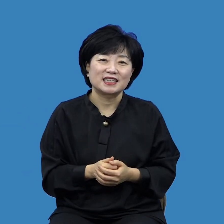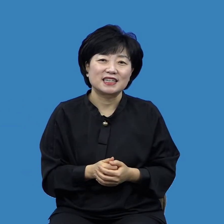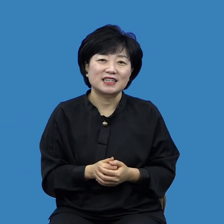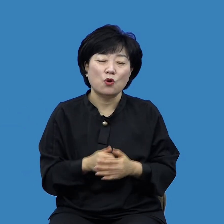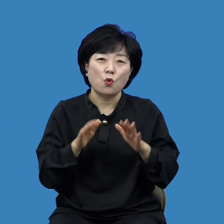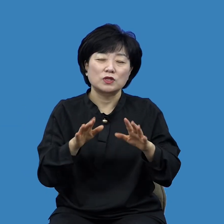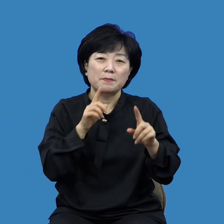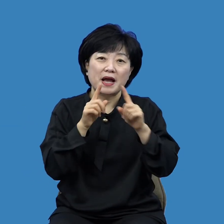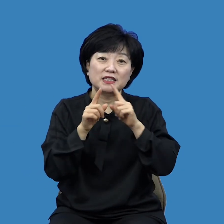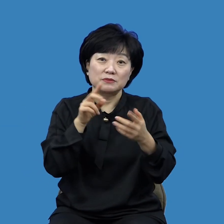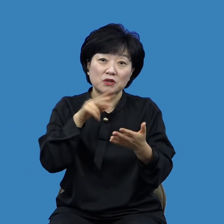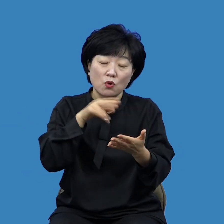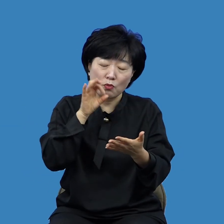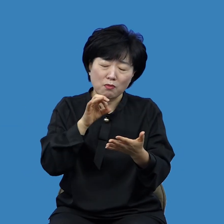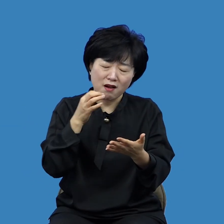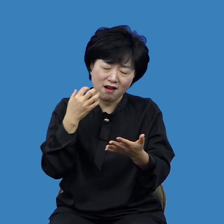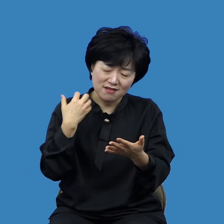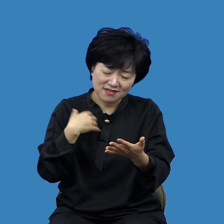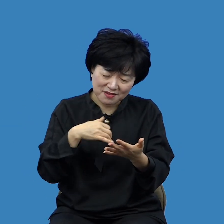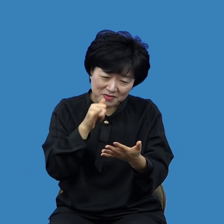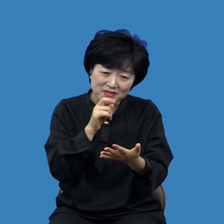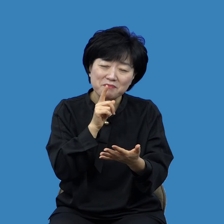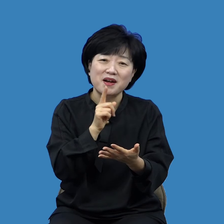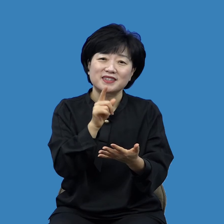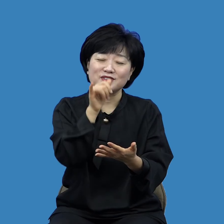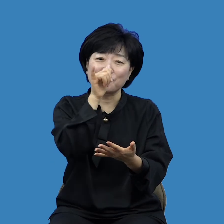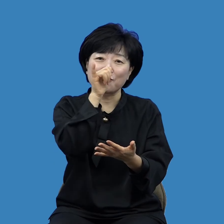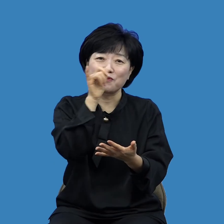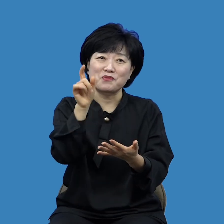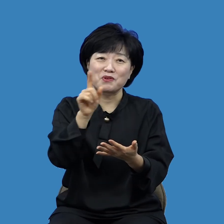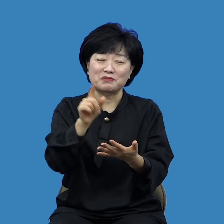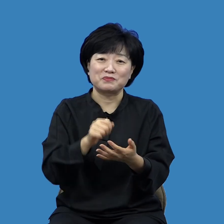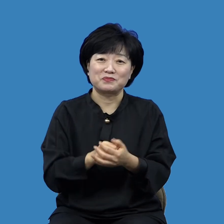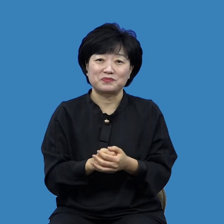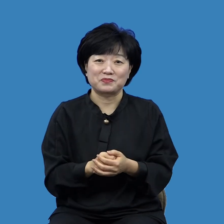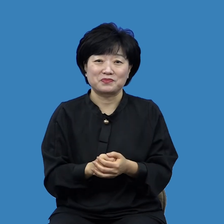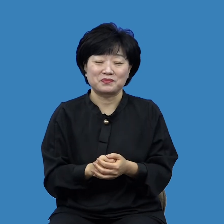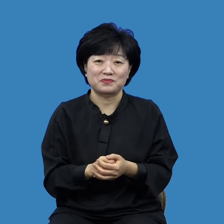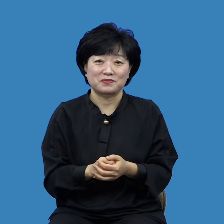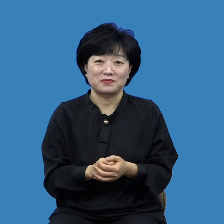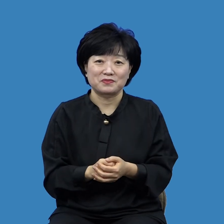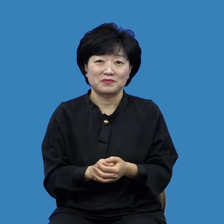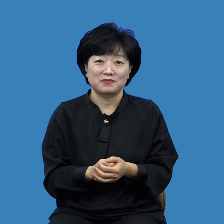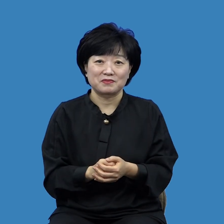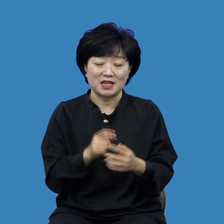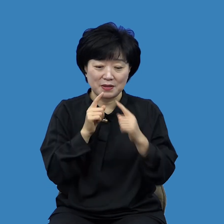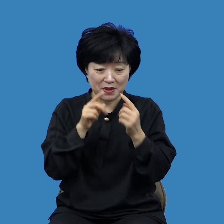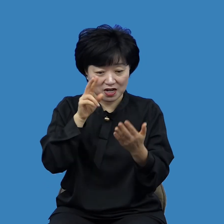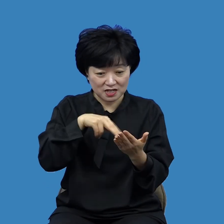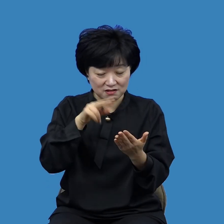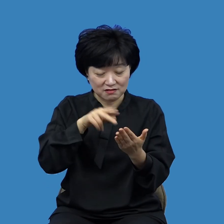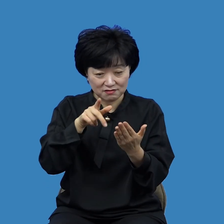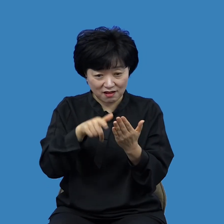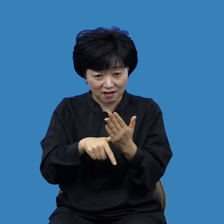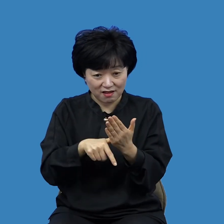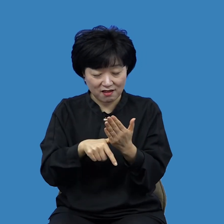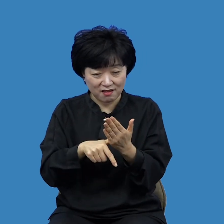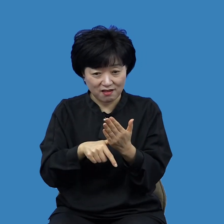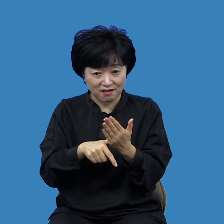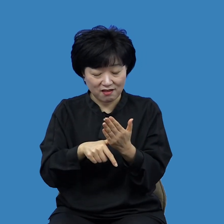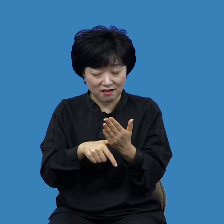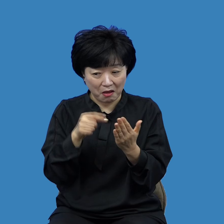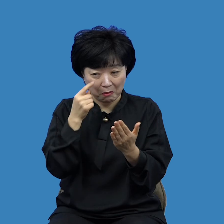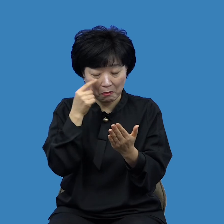이 오늘 본문에 보시면 아주 재밌는 말이 나와요. 이거 여러분 이 말씀 읽으실 때